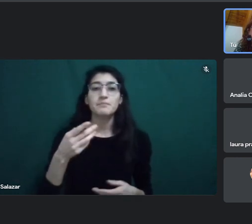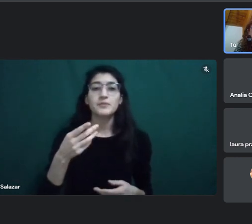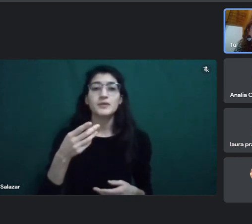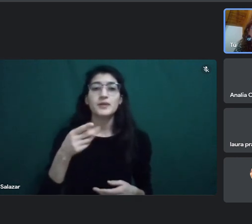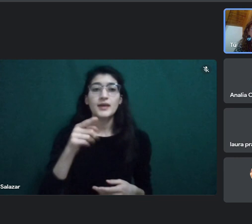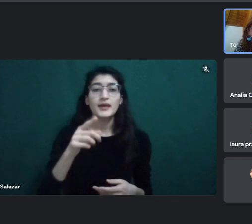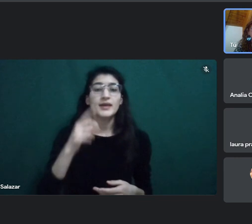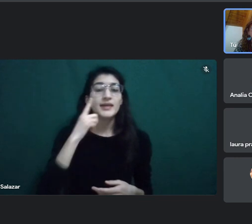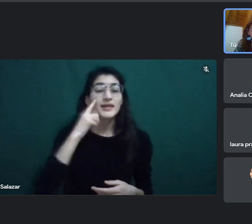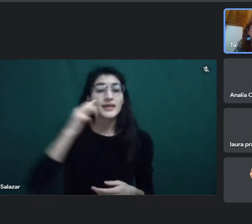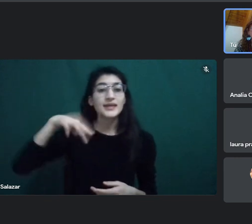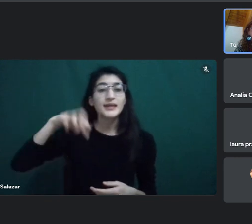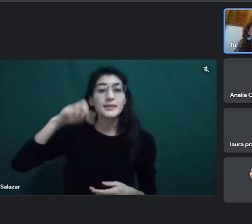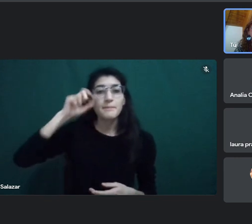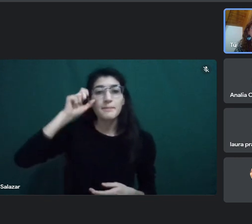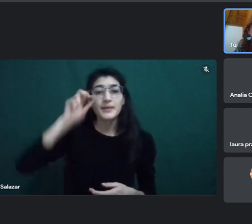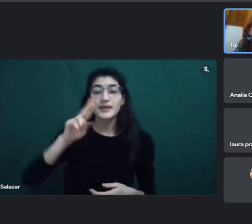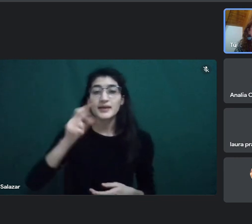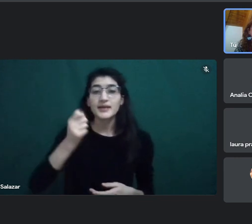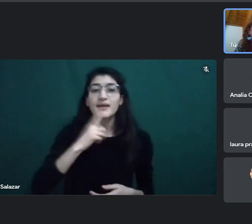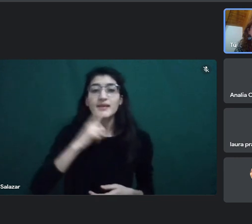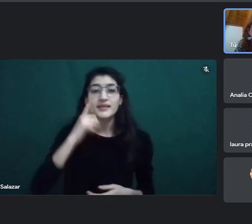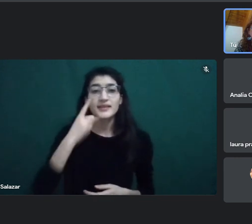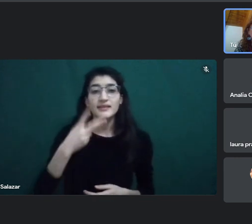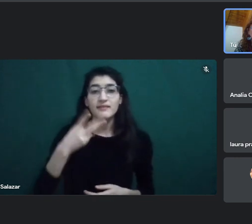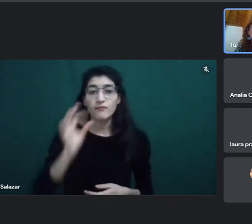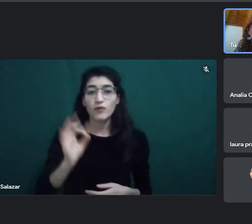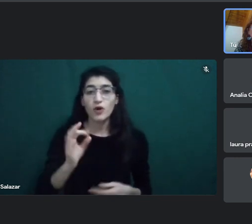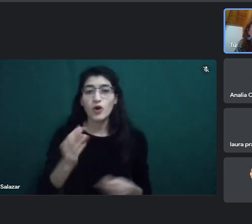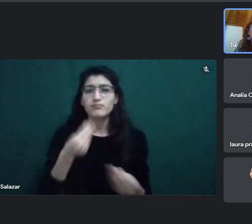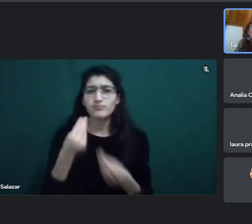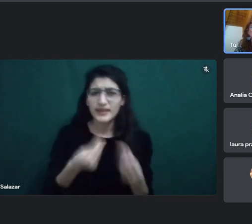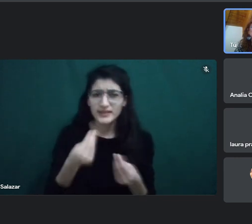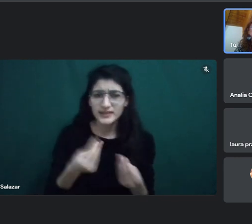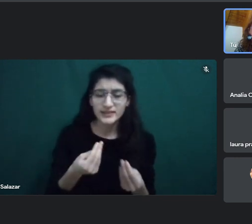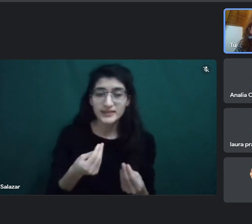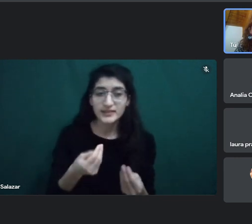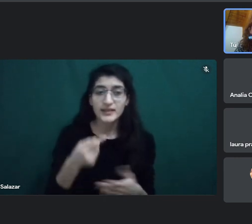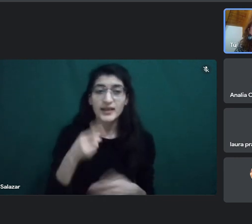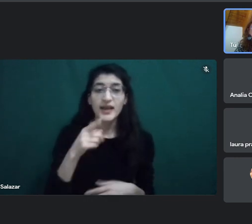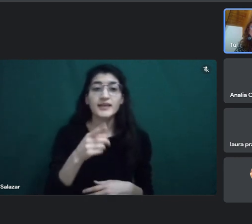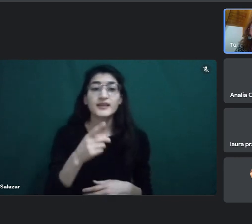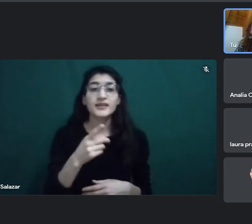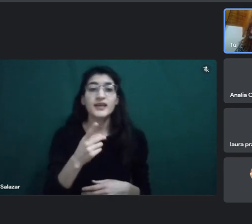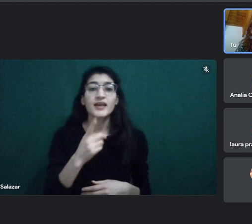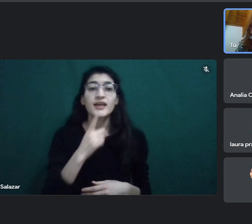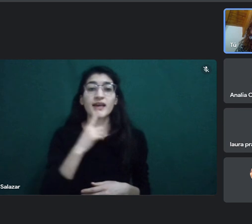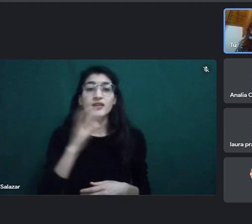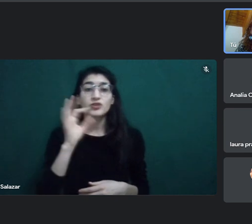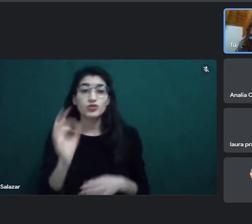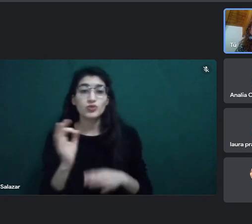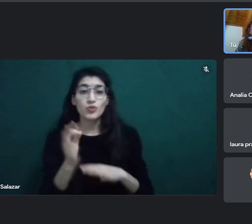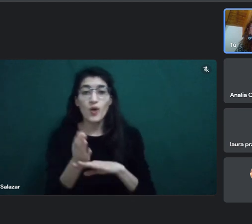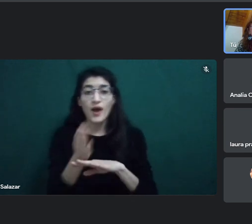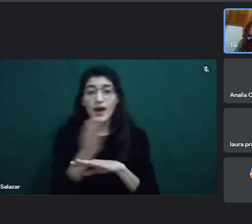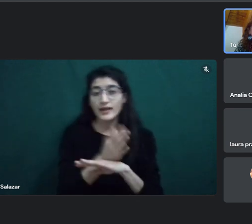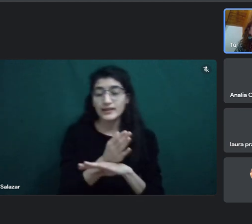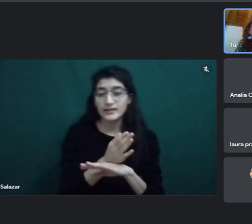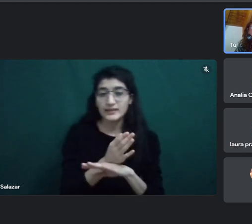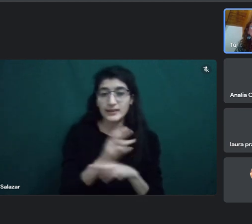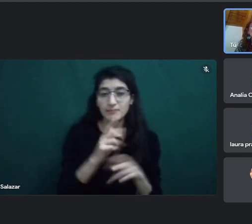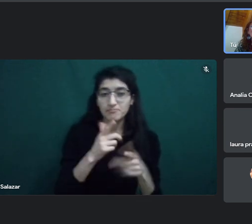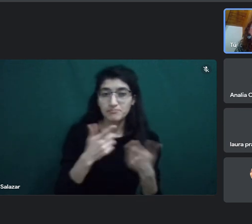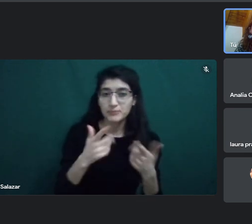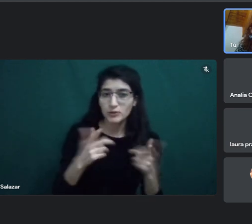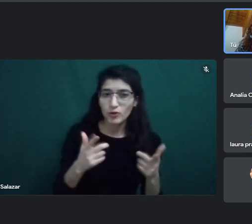to adelante. ¿Sí? Lo que es el infinitivo. Vieron que, por ejemplo, to determine sería determinar. Determine solo